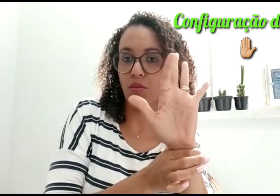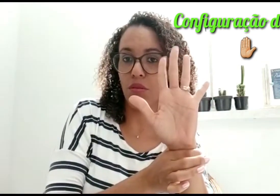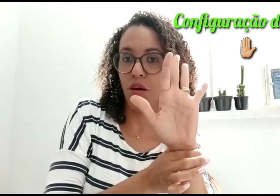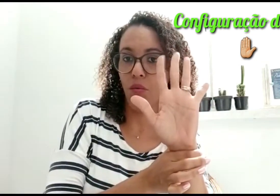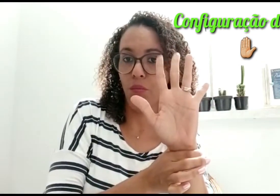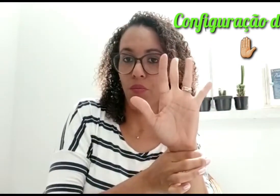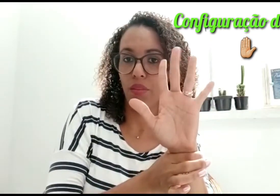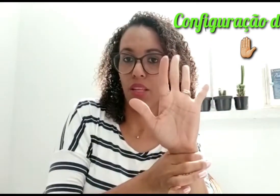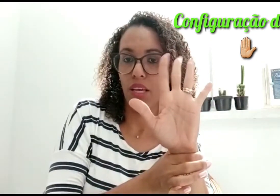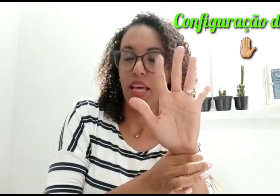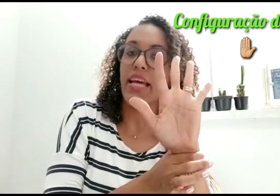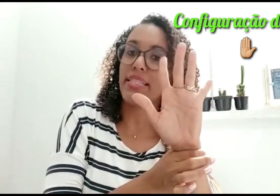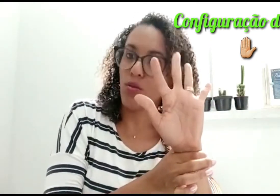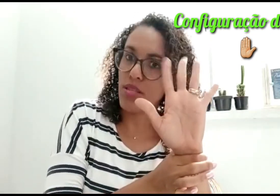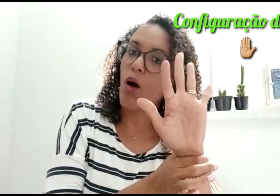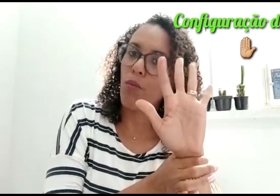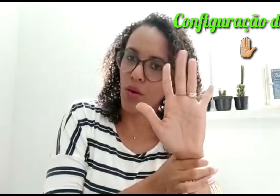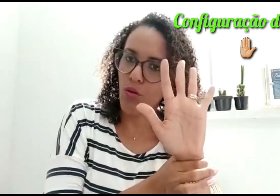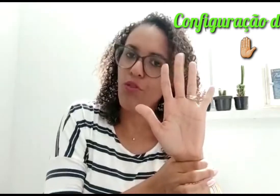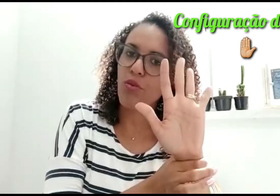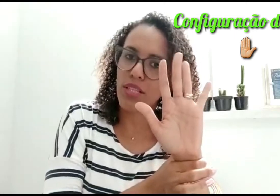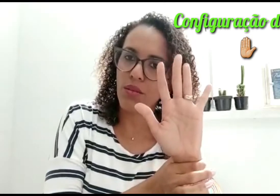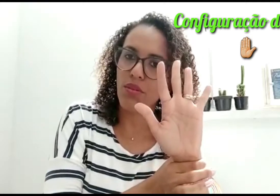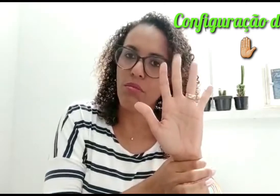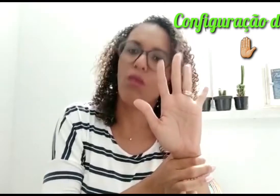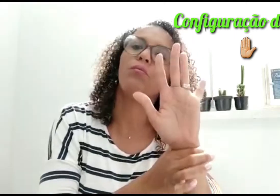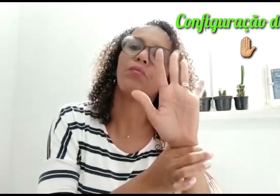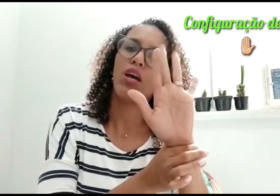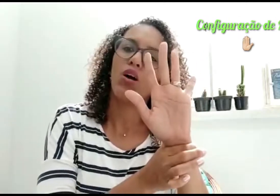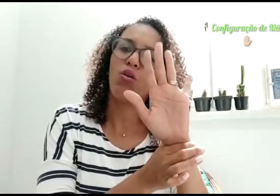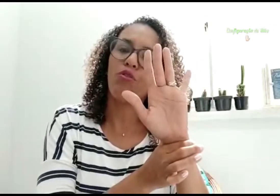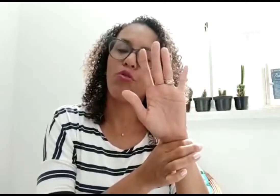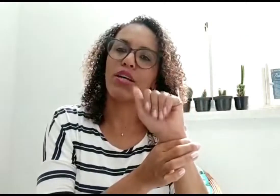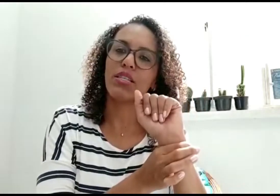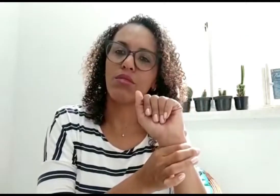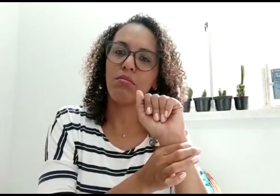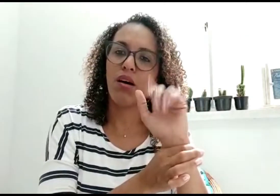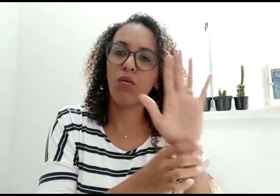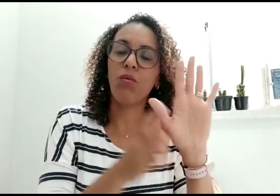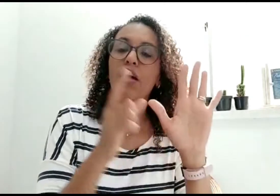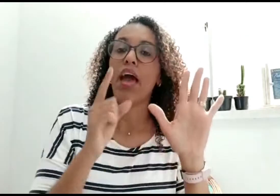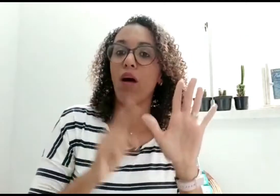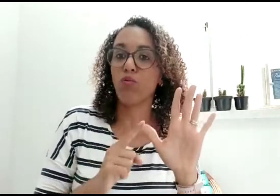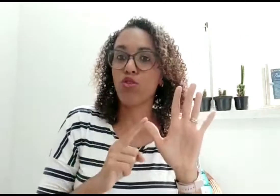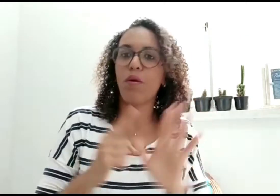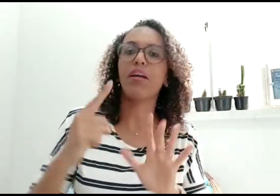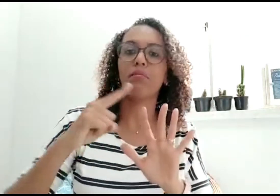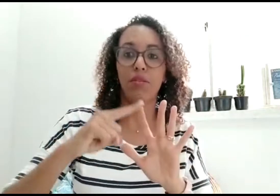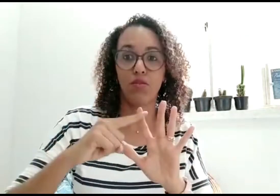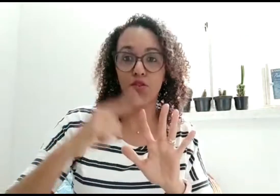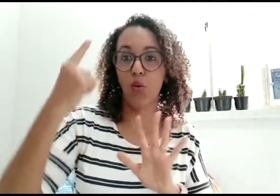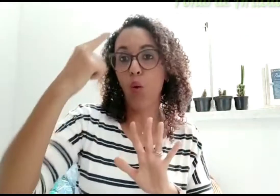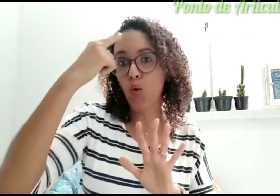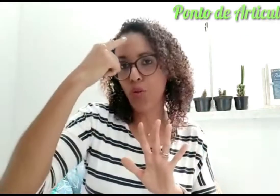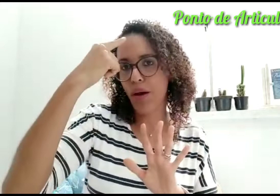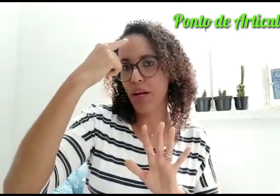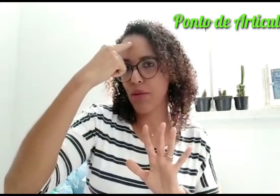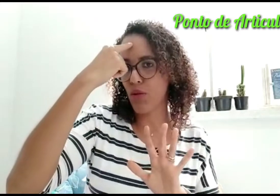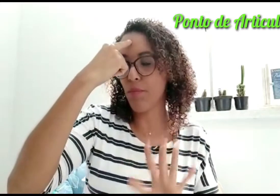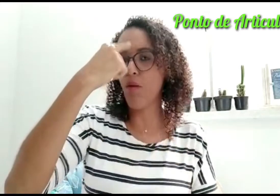de mão. Esse é o sinal para configuração de mão. Configuração de mão é um dos parâmetros. Outro parâmetro é